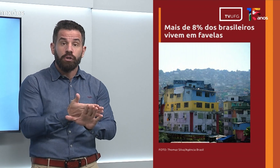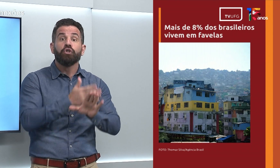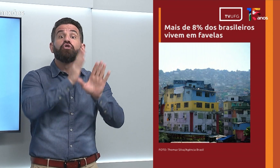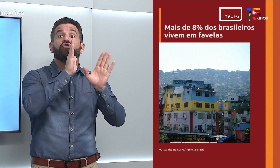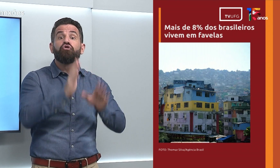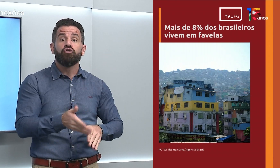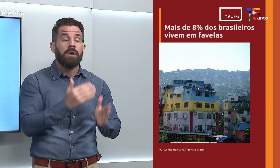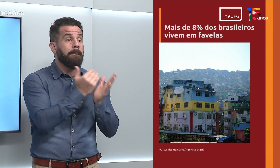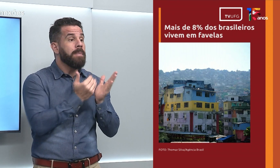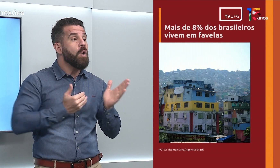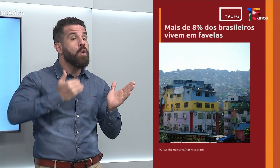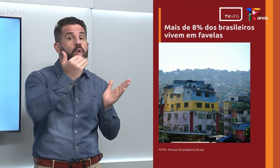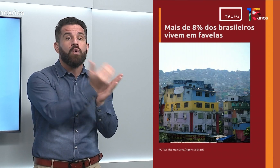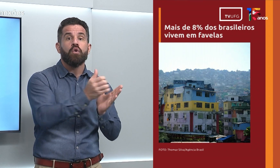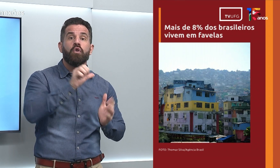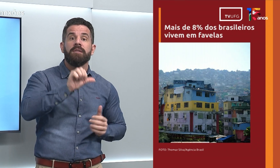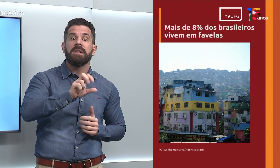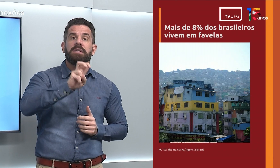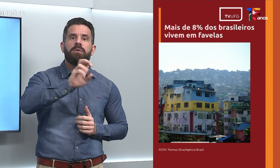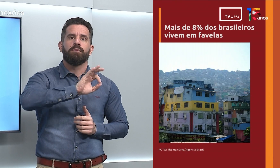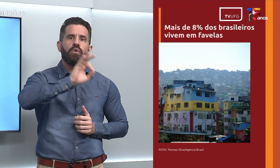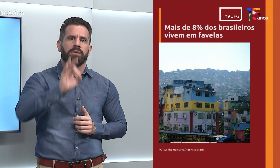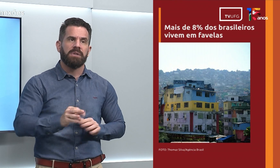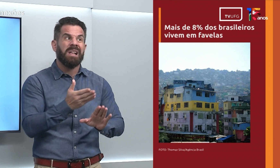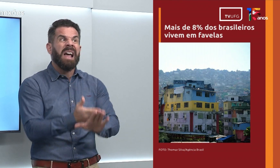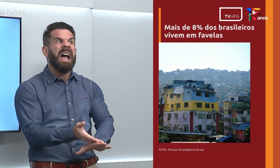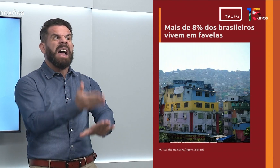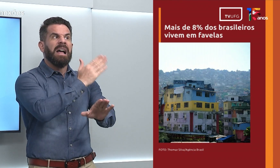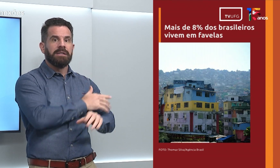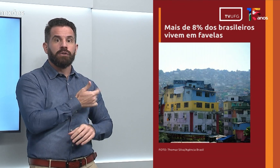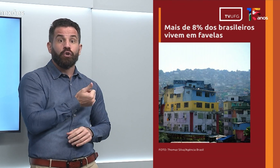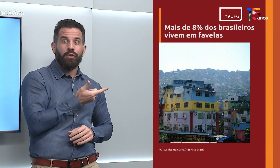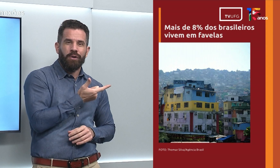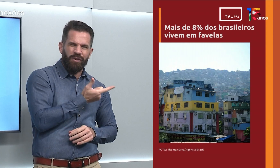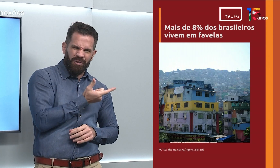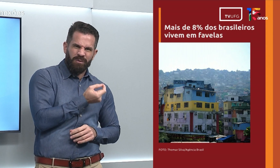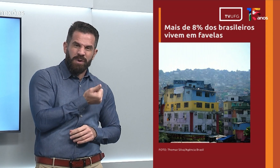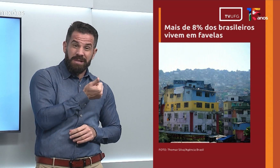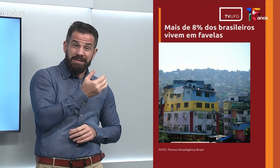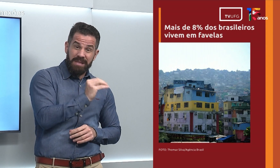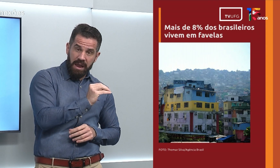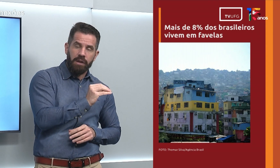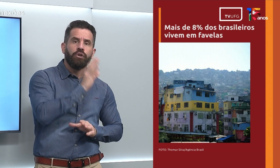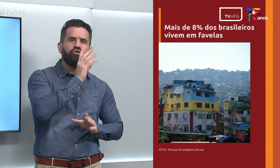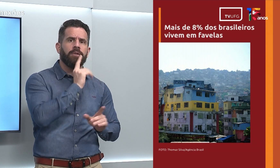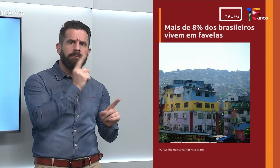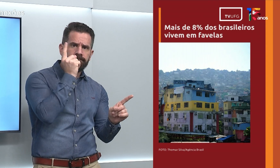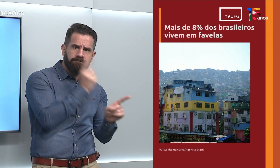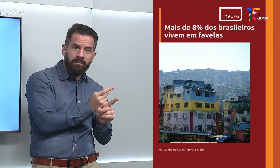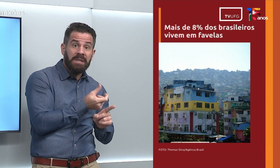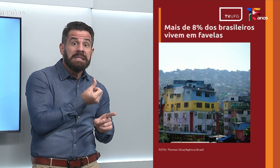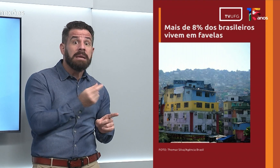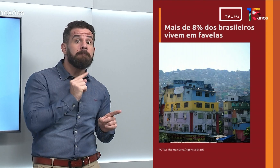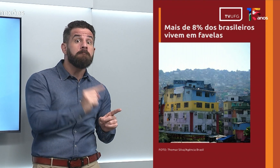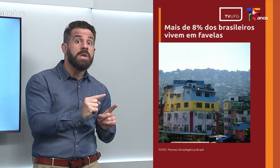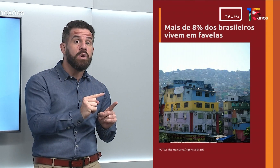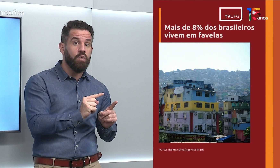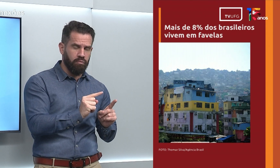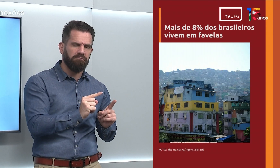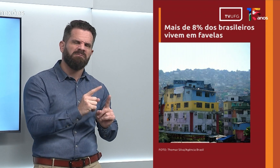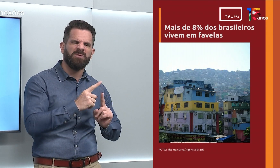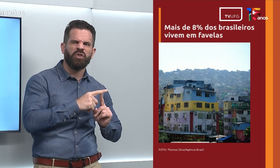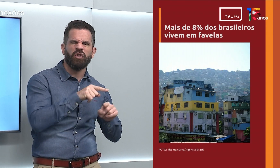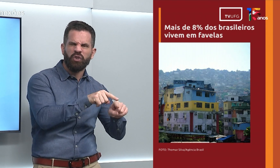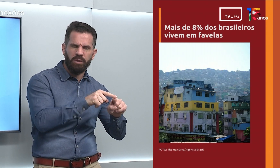95%, ou seja, quase duplicou. No censo de 2010, foram identificados 6 mil locais desse tipo,